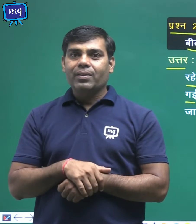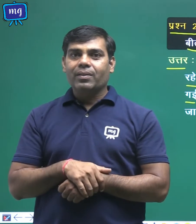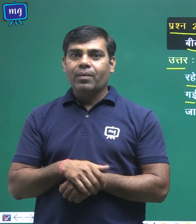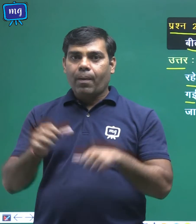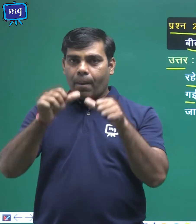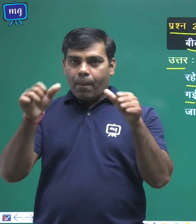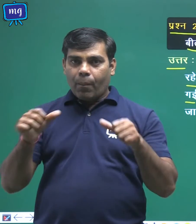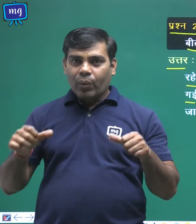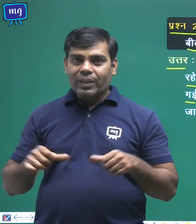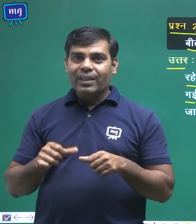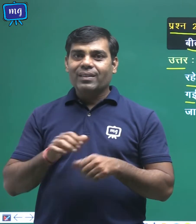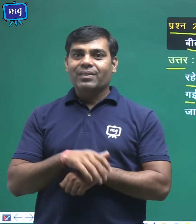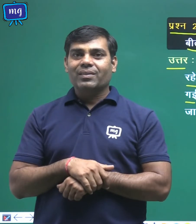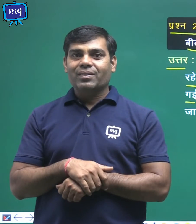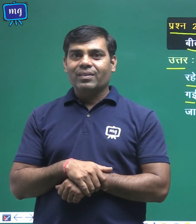मूर्तियाँ